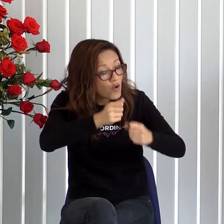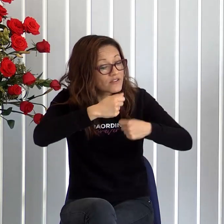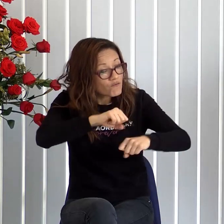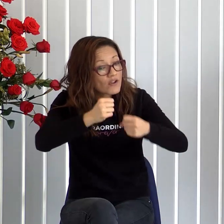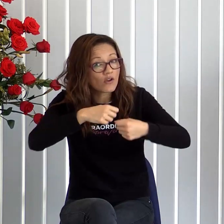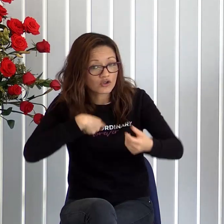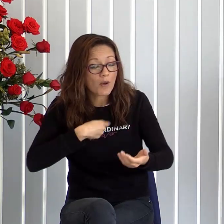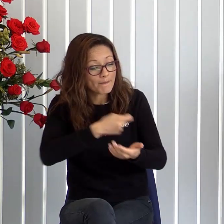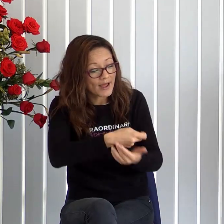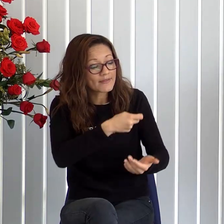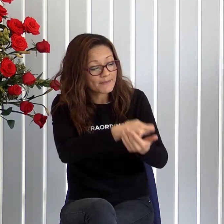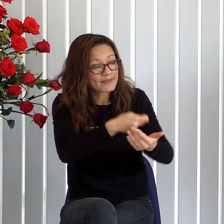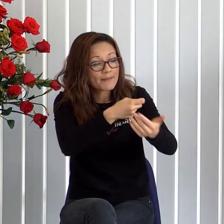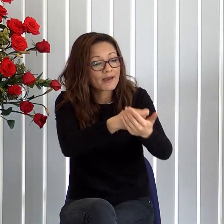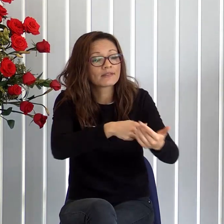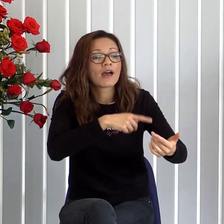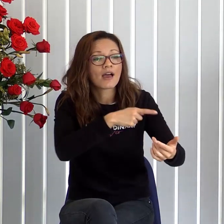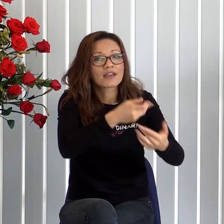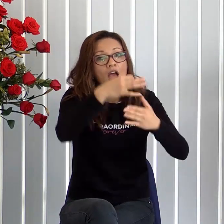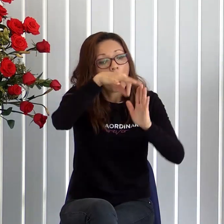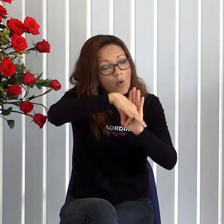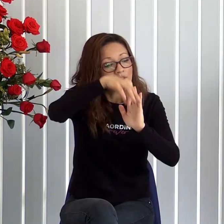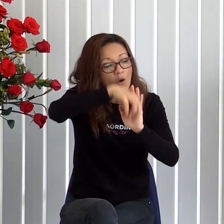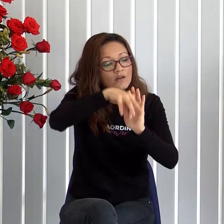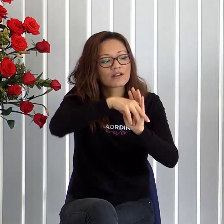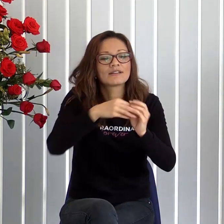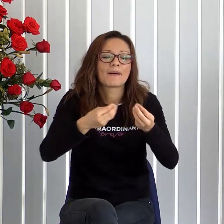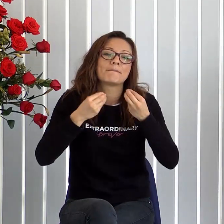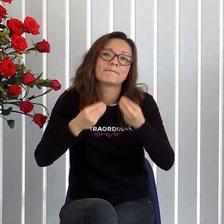Es más, le sale más caro al papá que el chino haga la